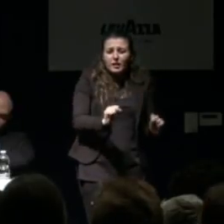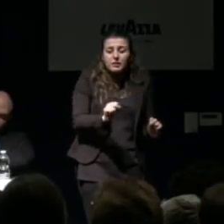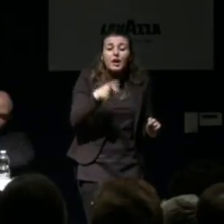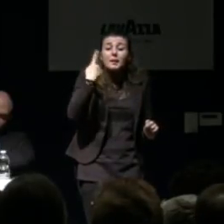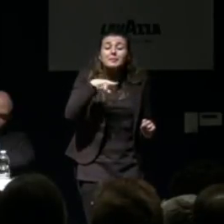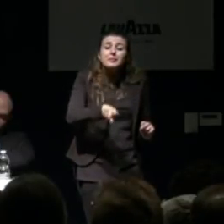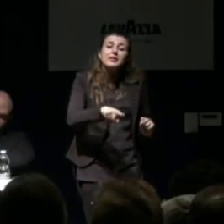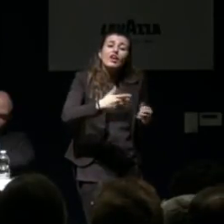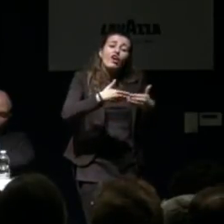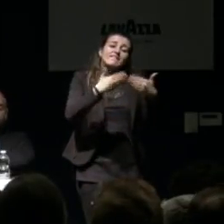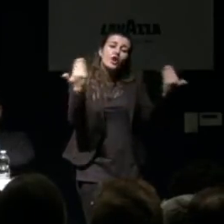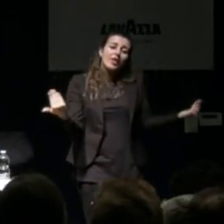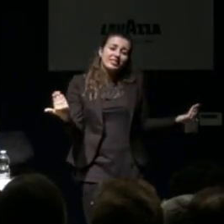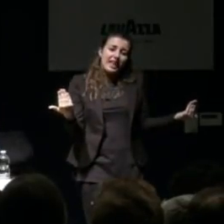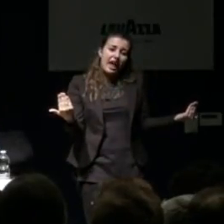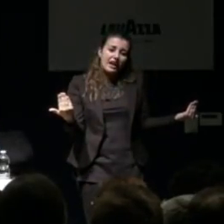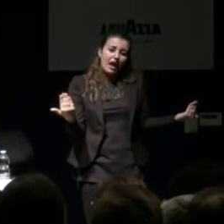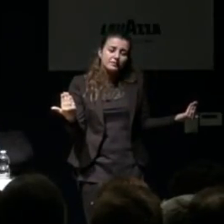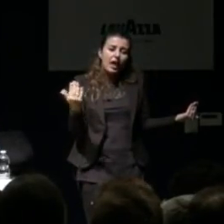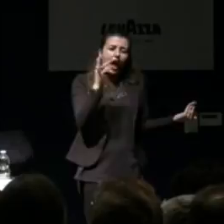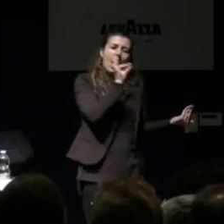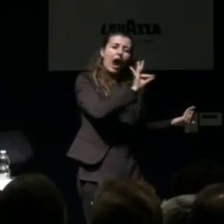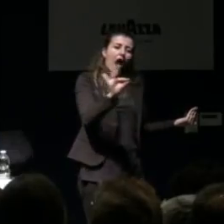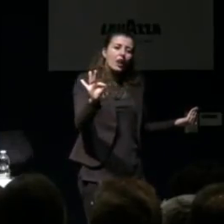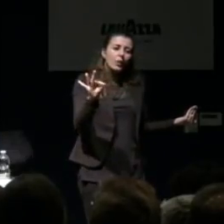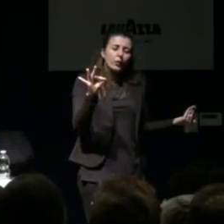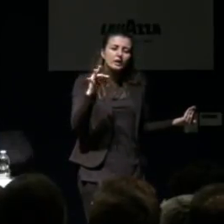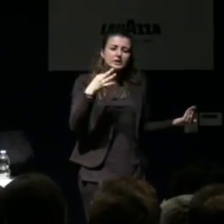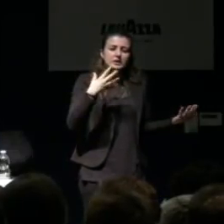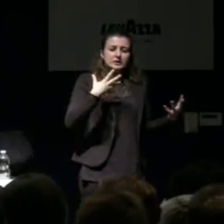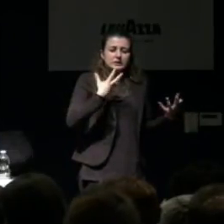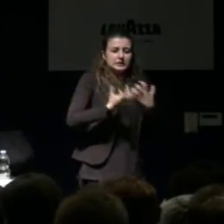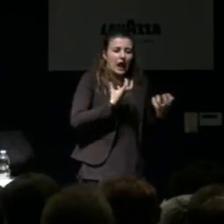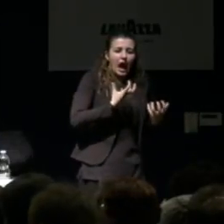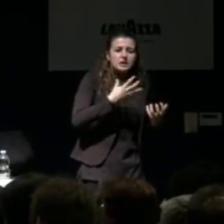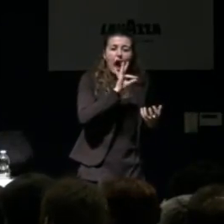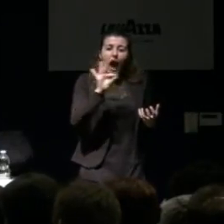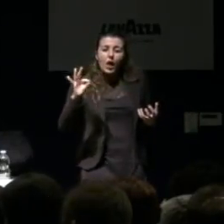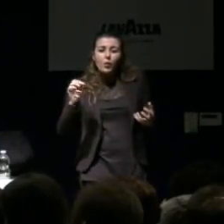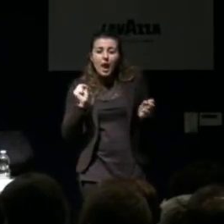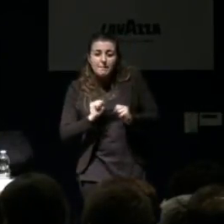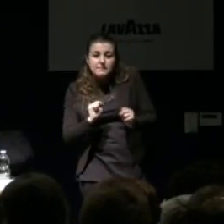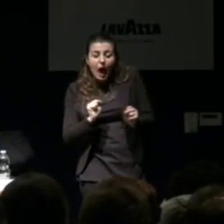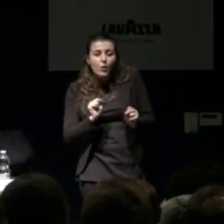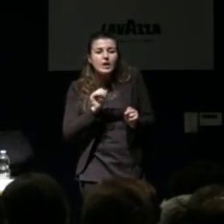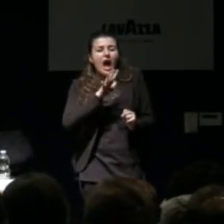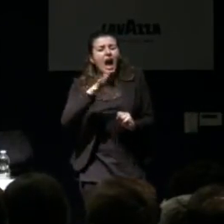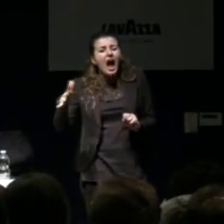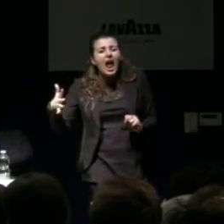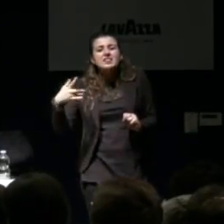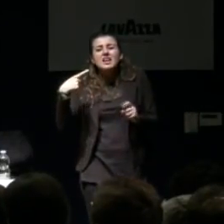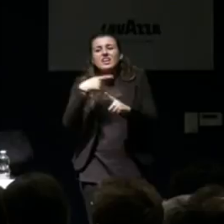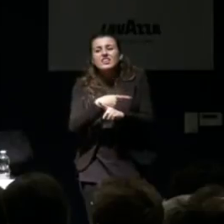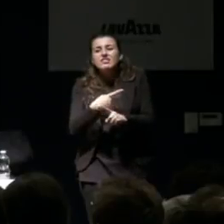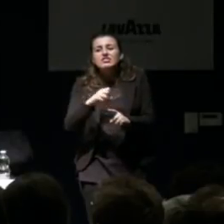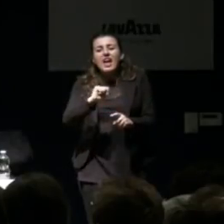frontiera per molti è sinonimo di impazienza per altri di terrore per altri ancora coincide con gli argini di un fortino